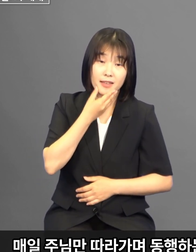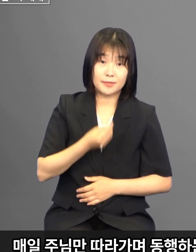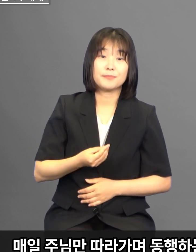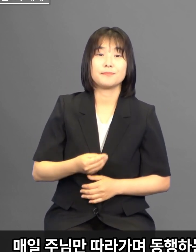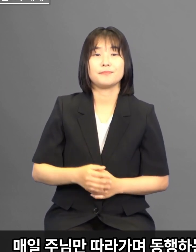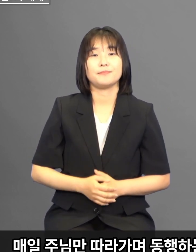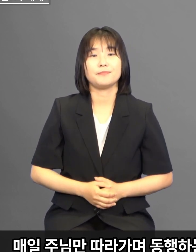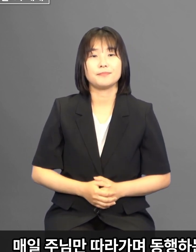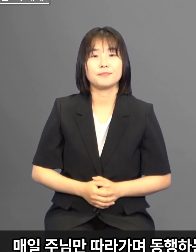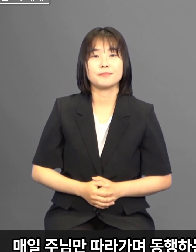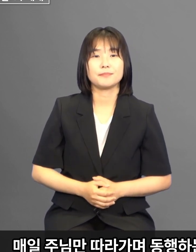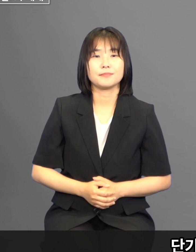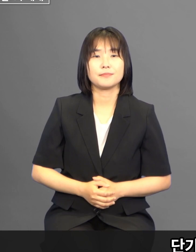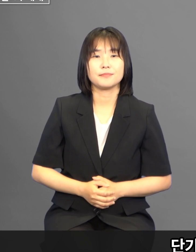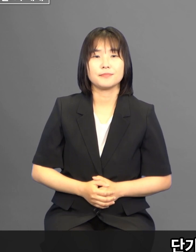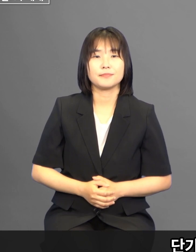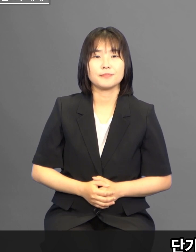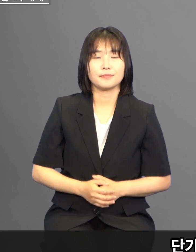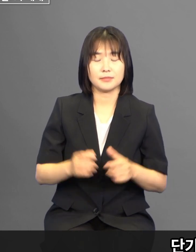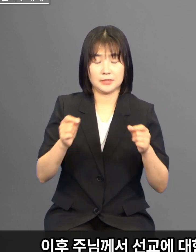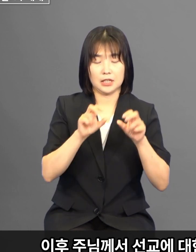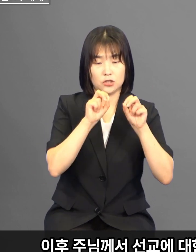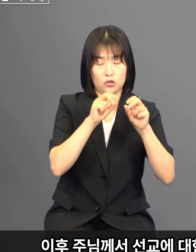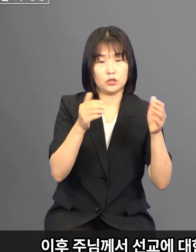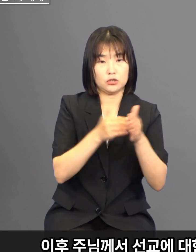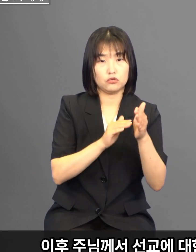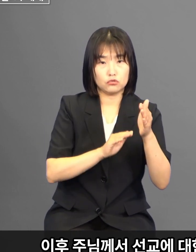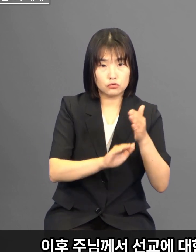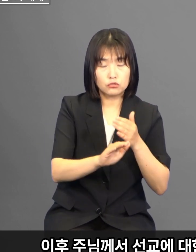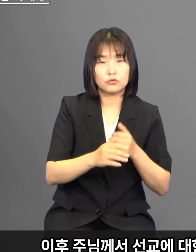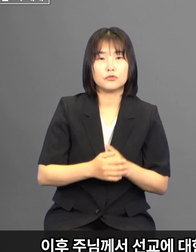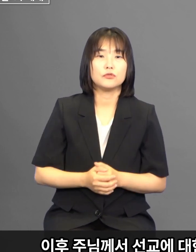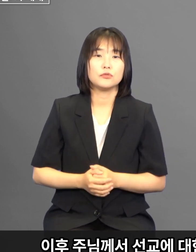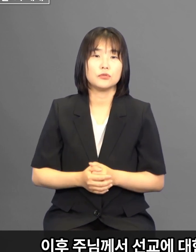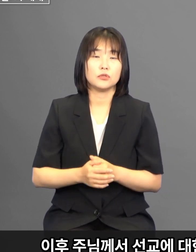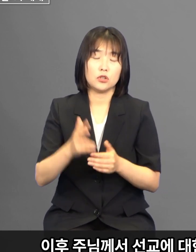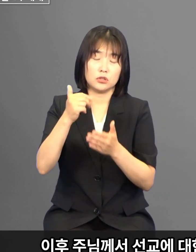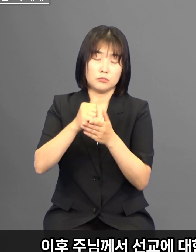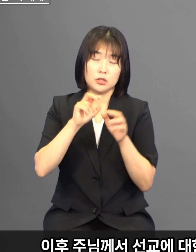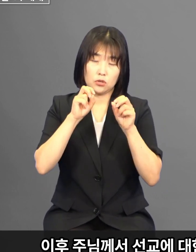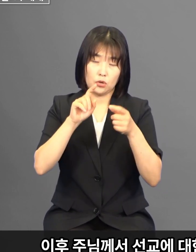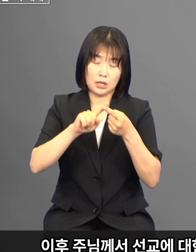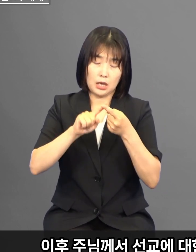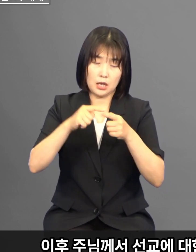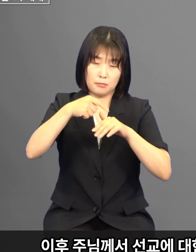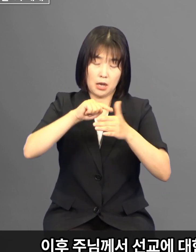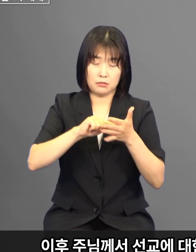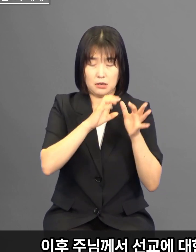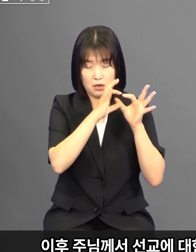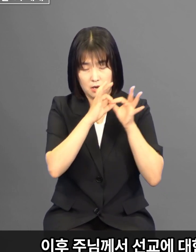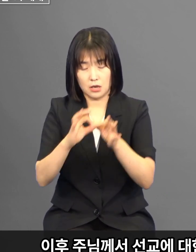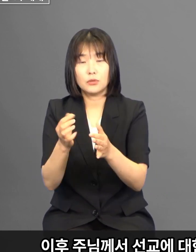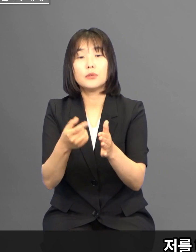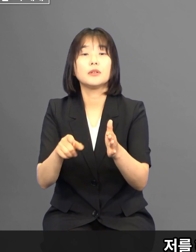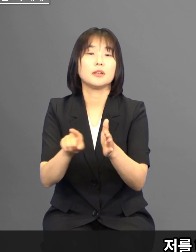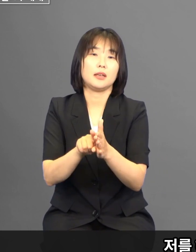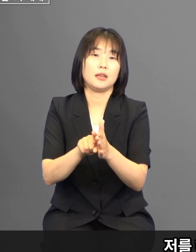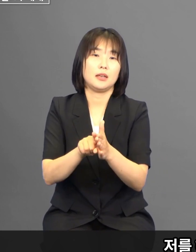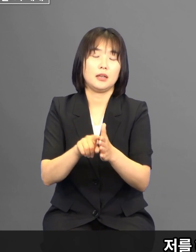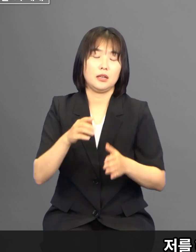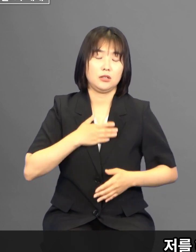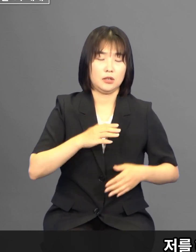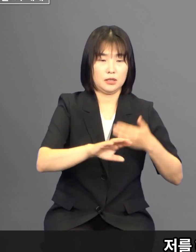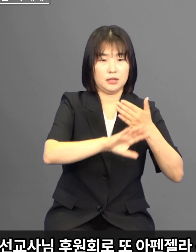느껴졌습니다. 단기 선교가 끝나고 이후 주님께서 선교에 대한 마음을 계속해서 이어갈 수 있도록 저를